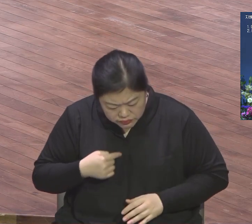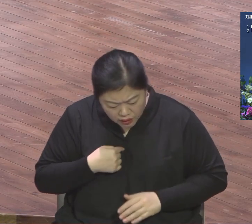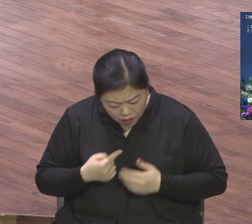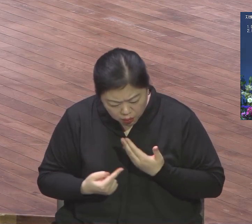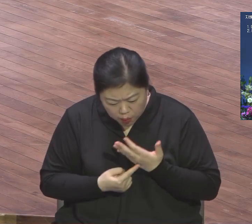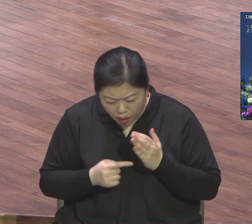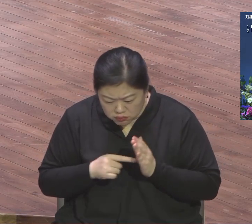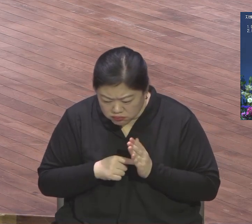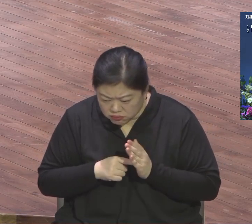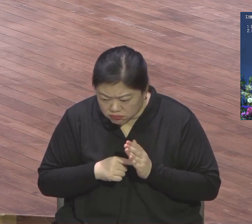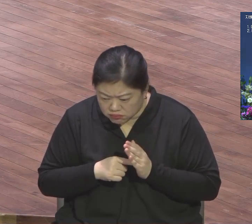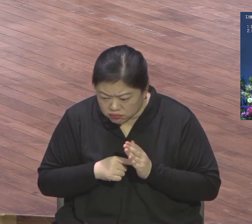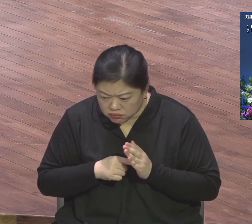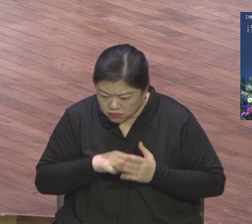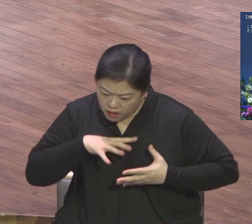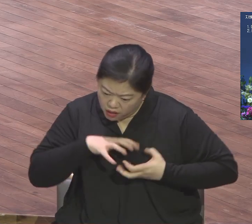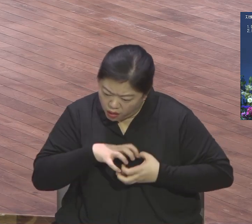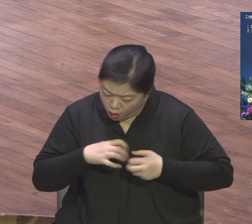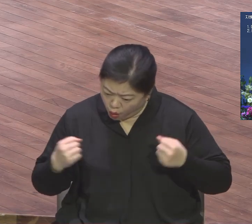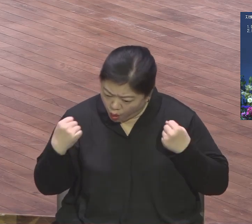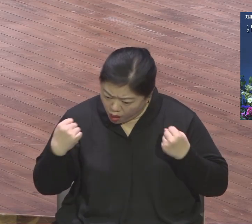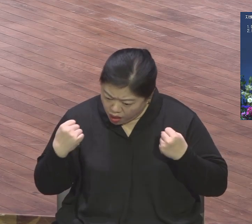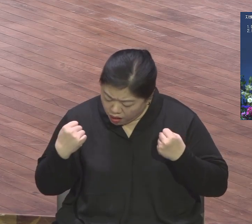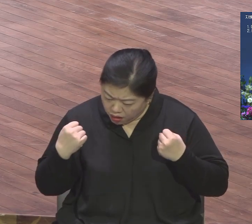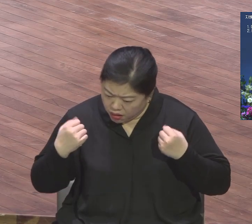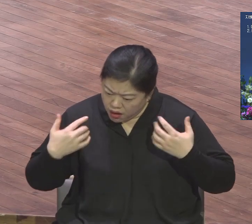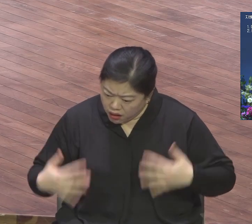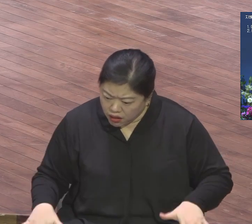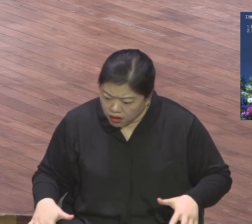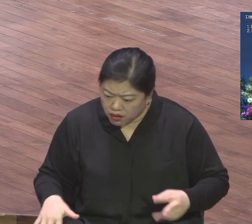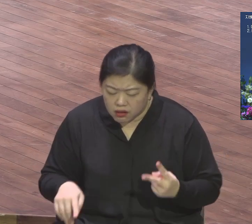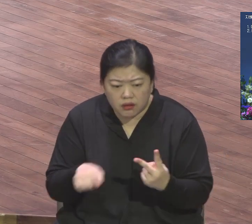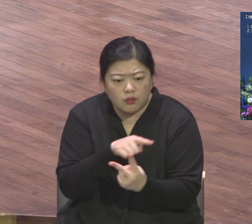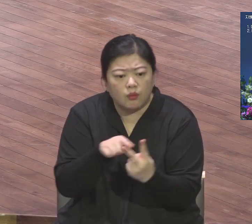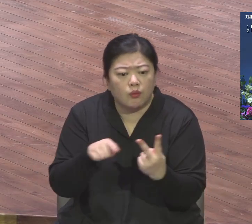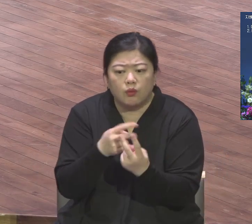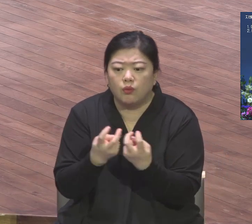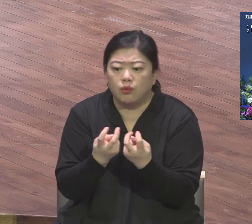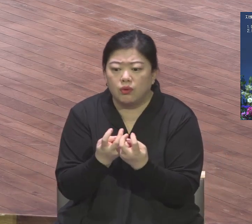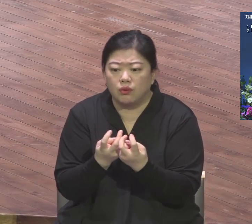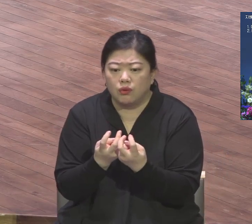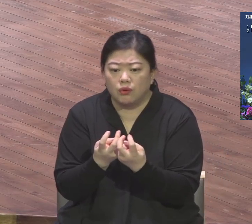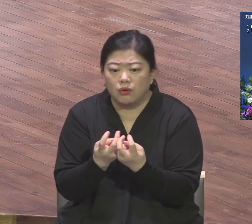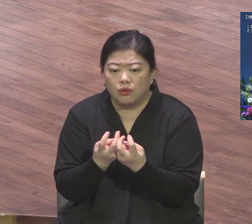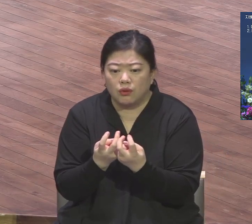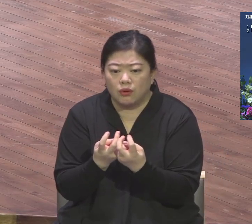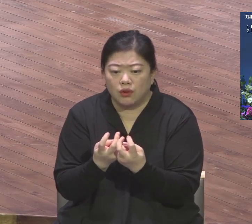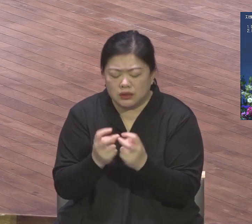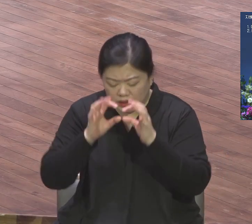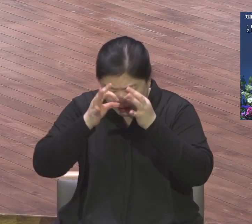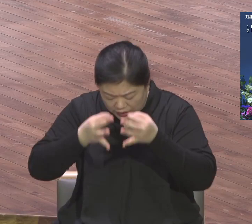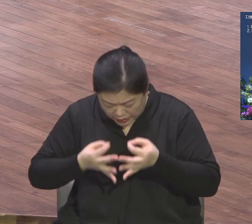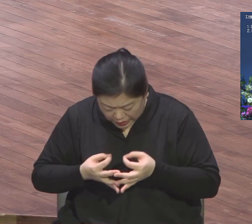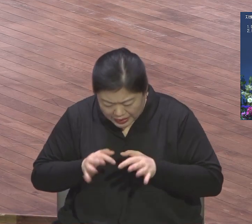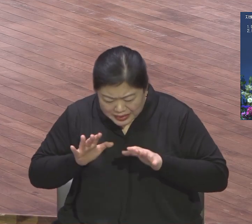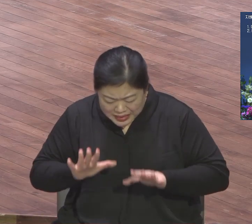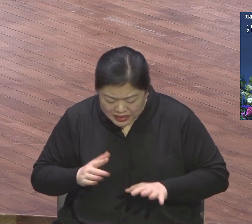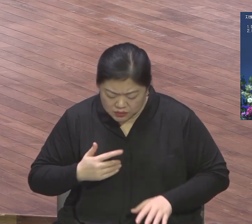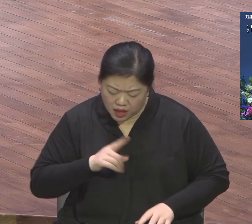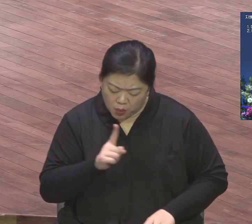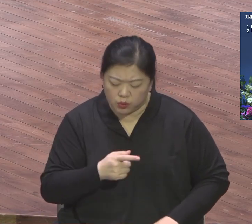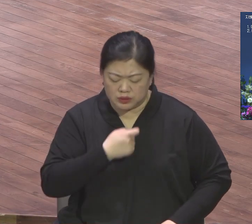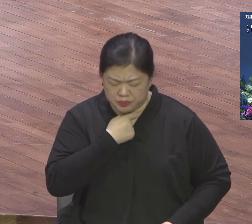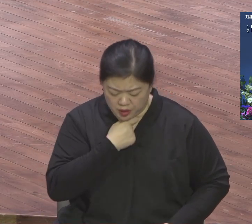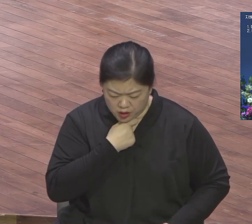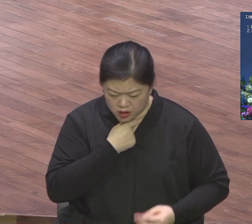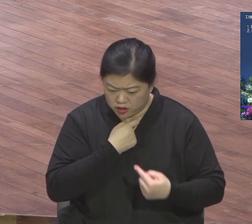우리 마음이 어떤 상태냐, 그리스도 예수의 마음이냐, 내 욕심이냐에 따라서 여러분